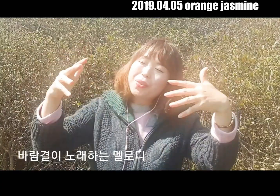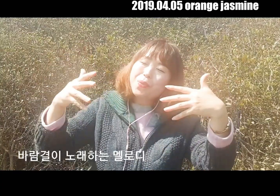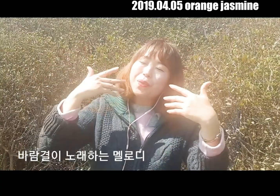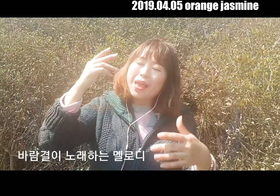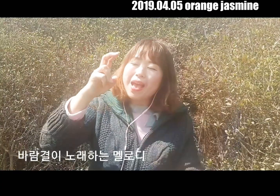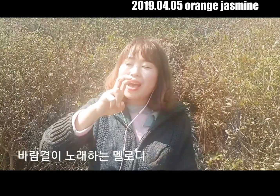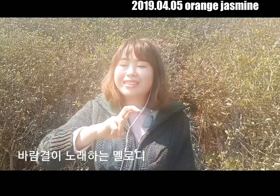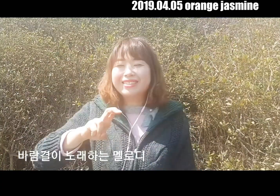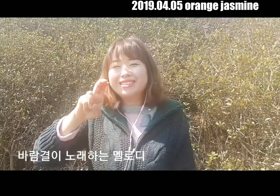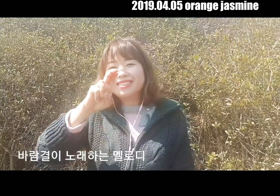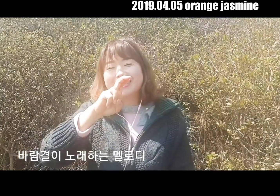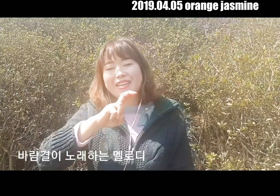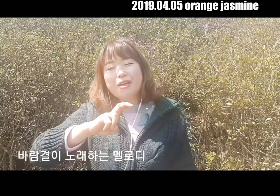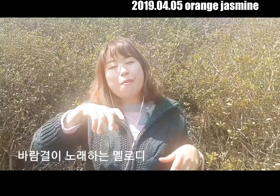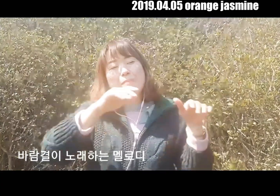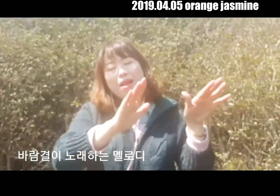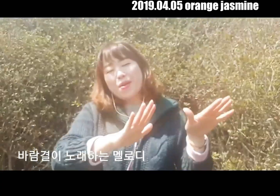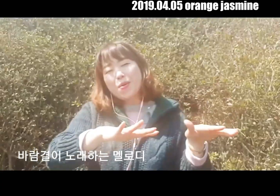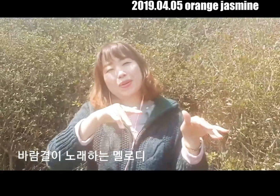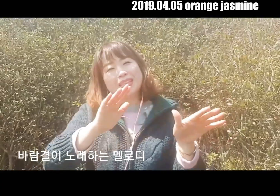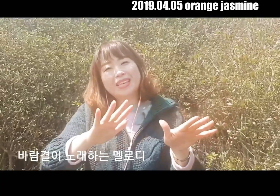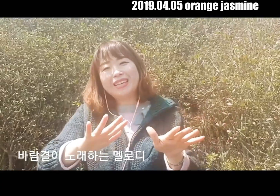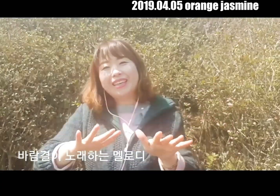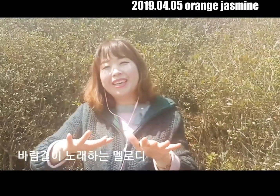바람결이 노래하는 멜로디.